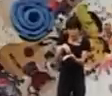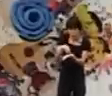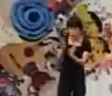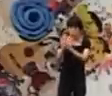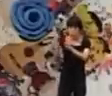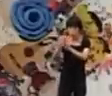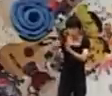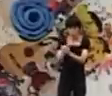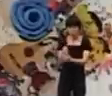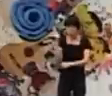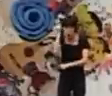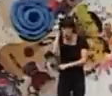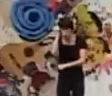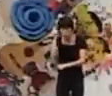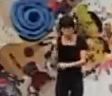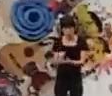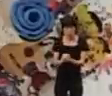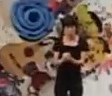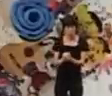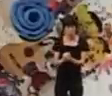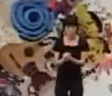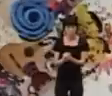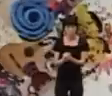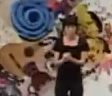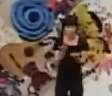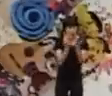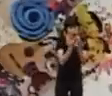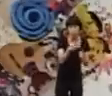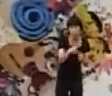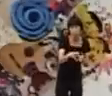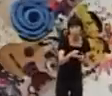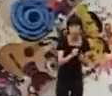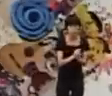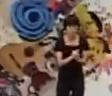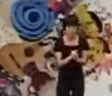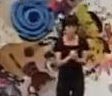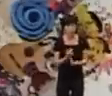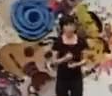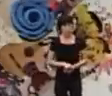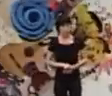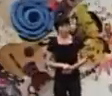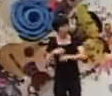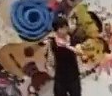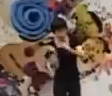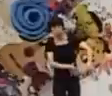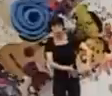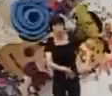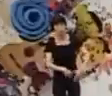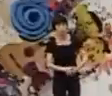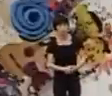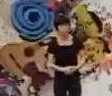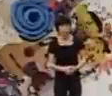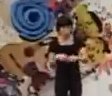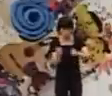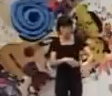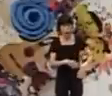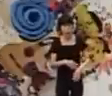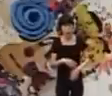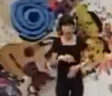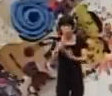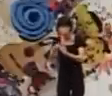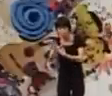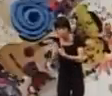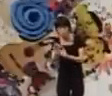門口都好困難啊，仲點話翻學咧？咁佢開始放棄啦，佢放棄咗出